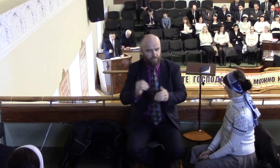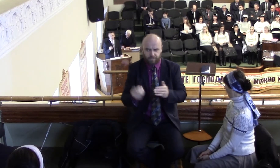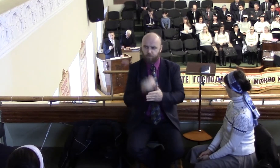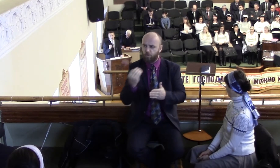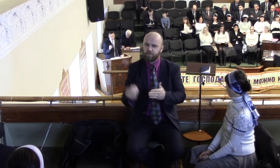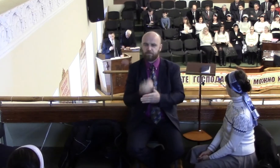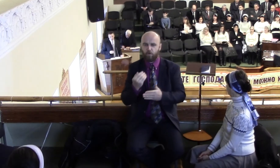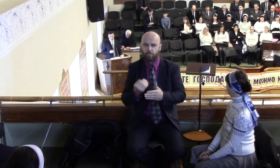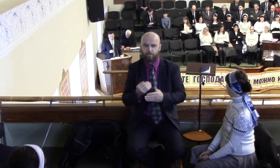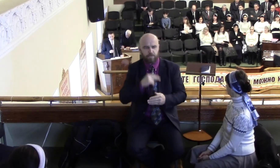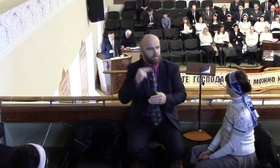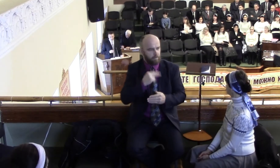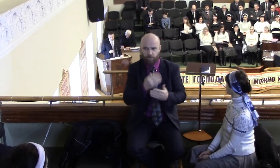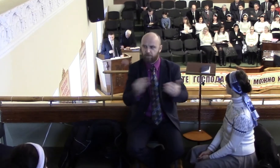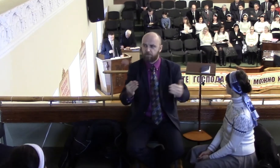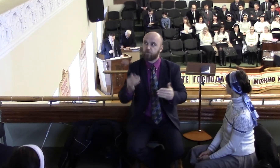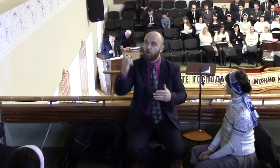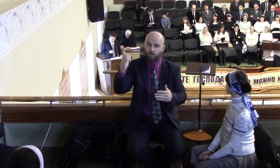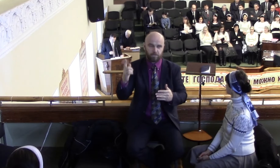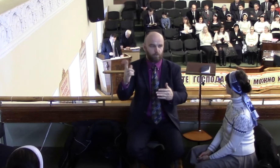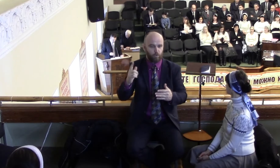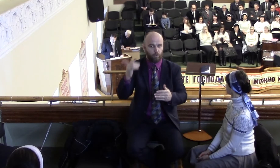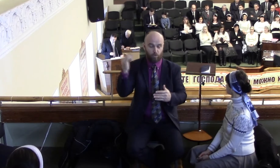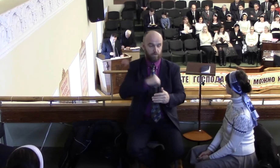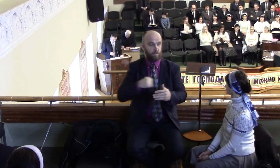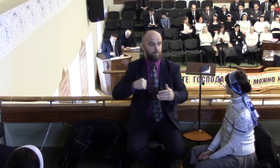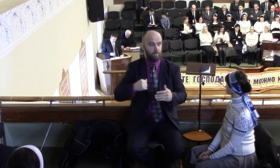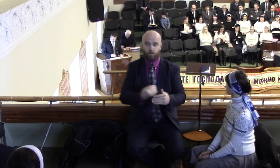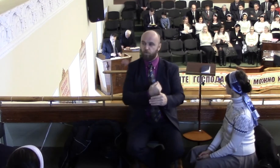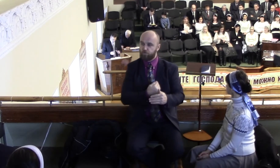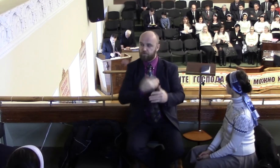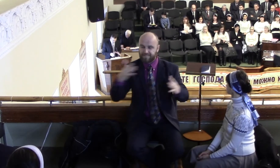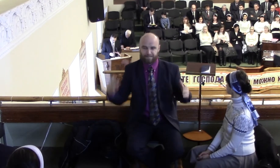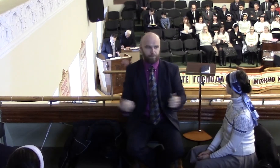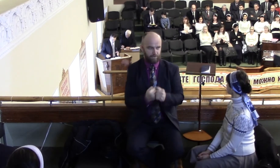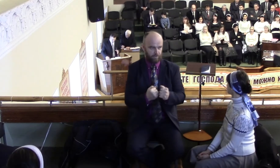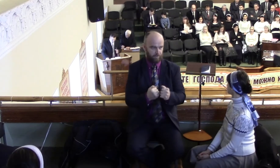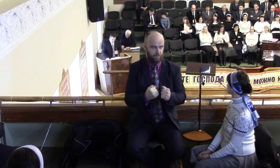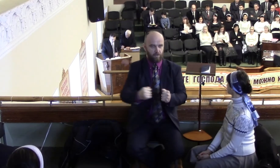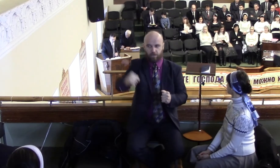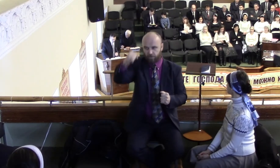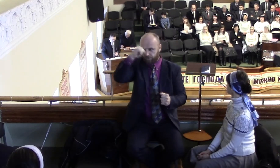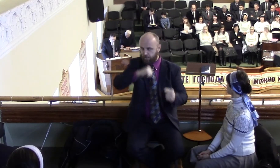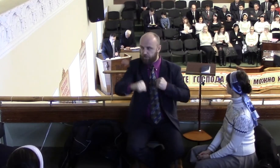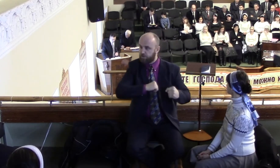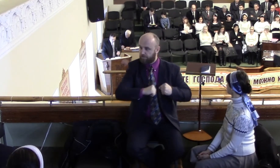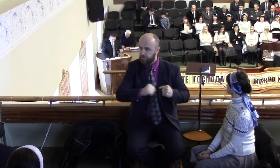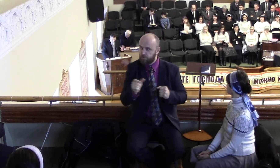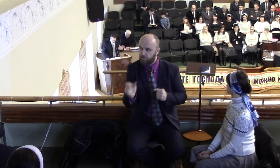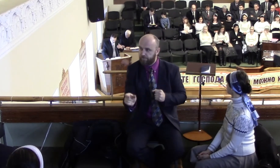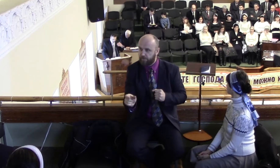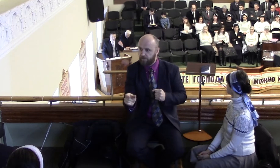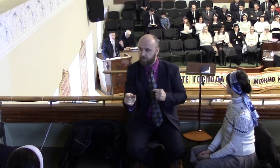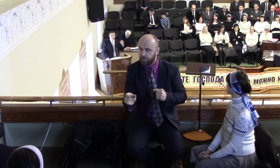– инициатор спасения человека, грешника. Мы прочитали уже 4 стих, Бог